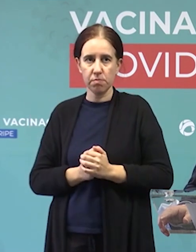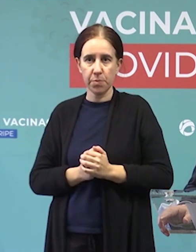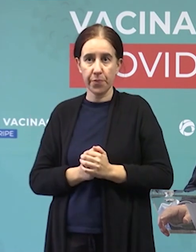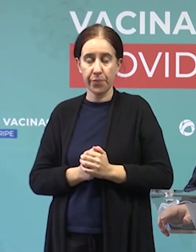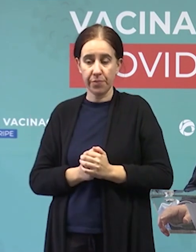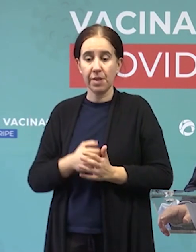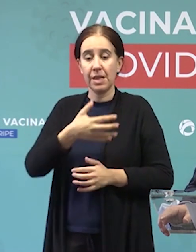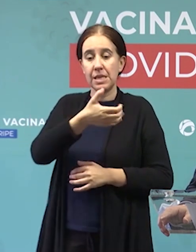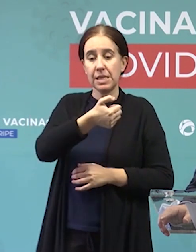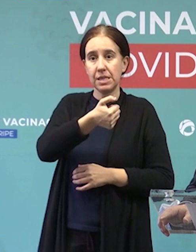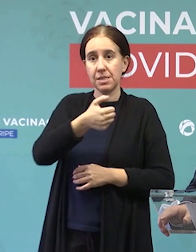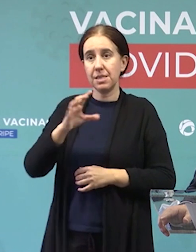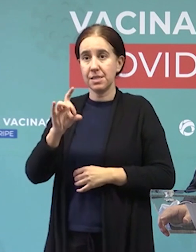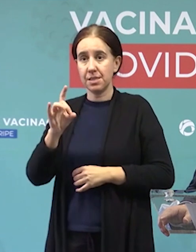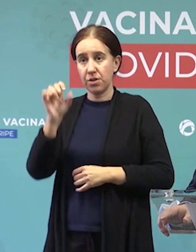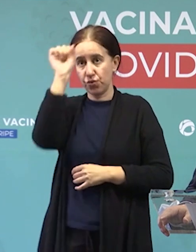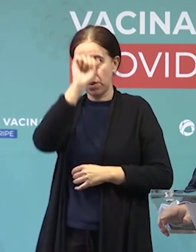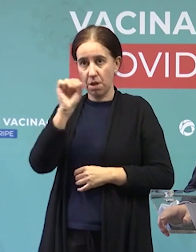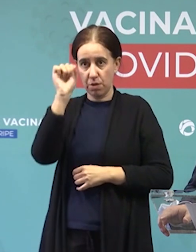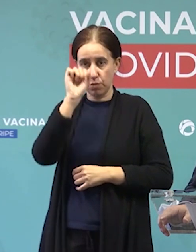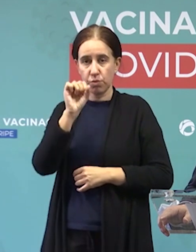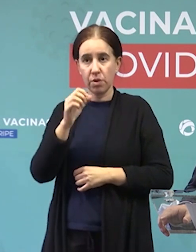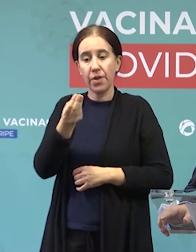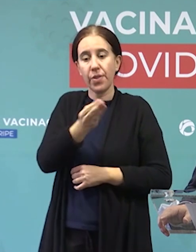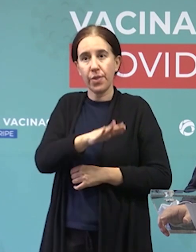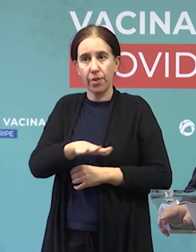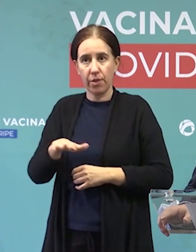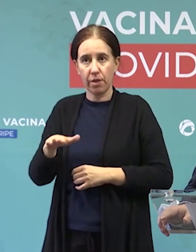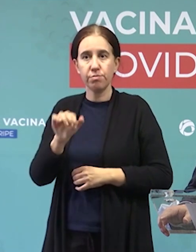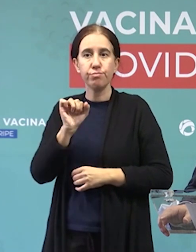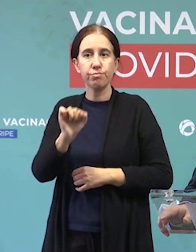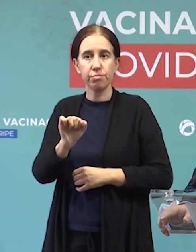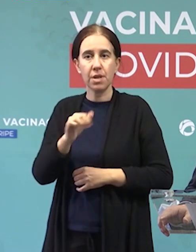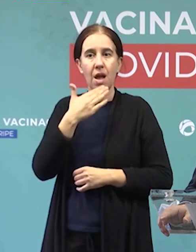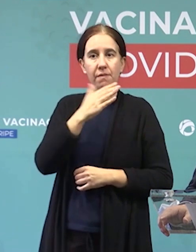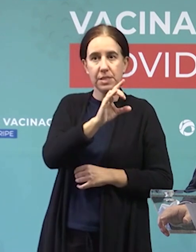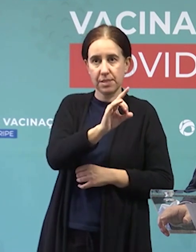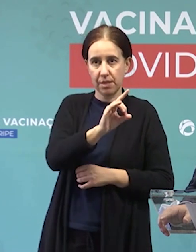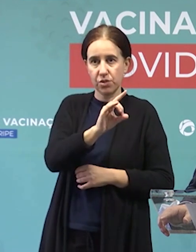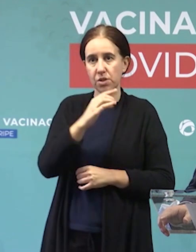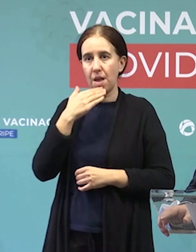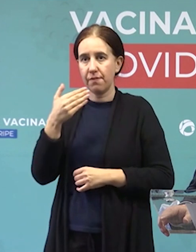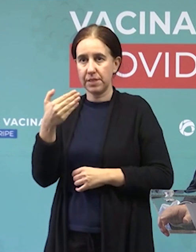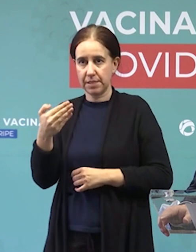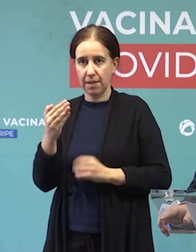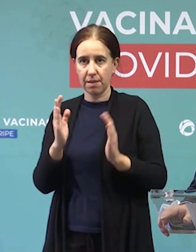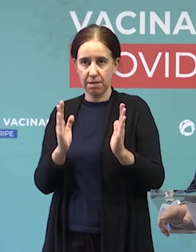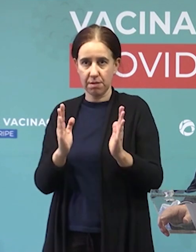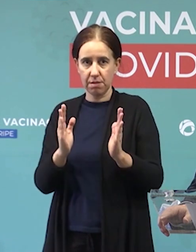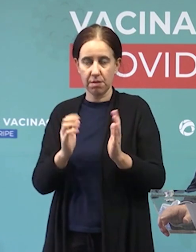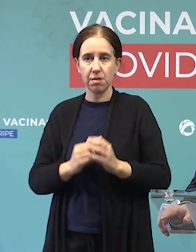A 15 e 16 de janeiro, as crianças entre os 6 e os 7